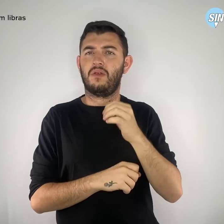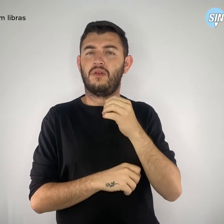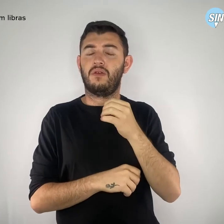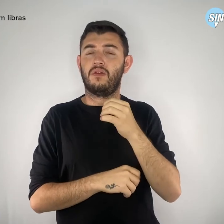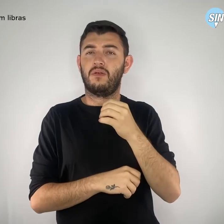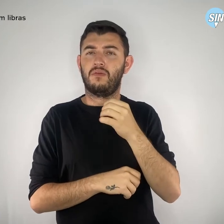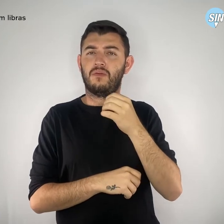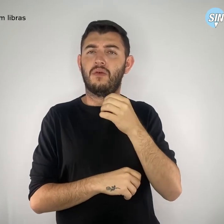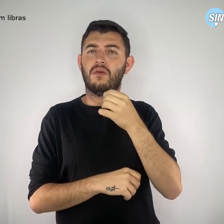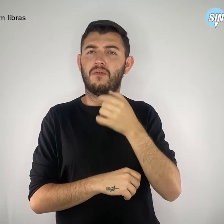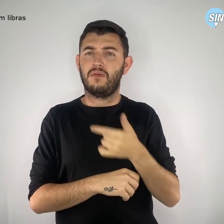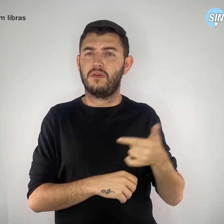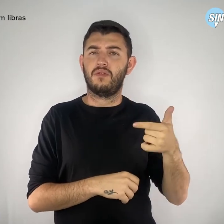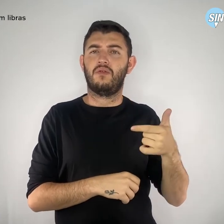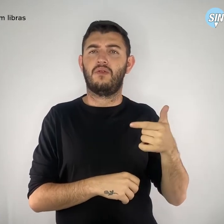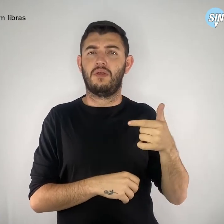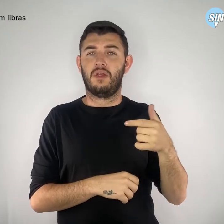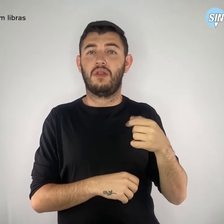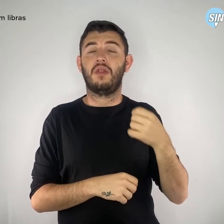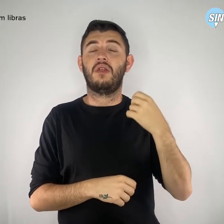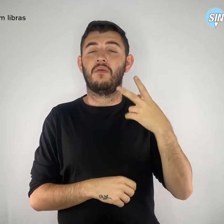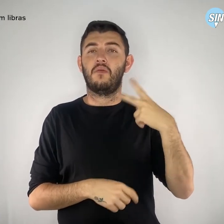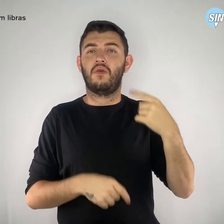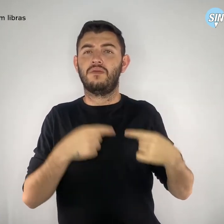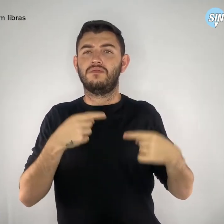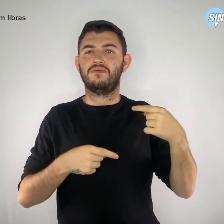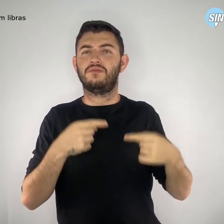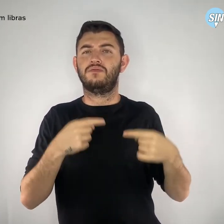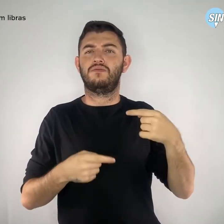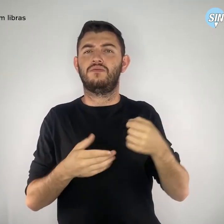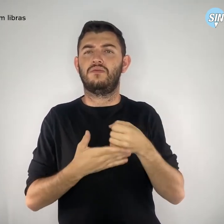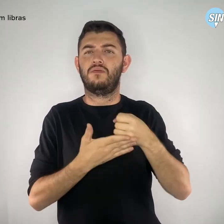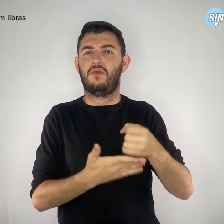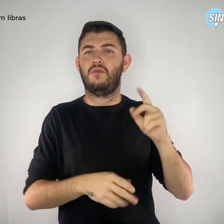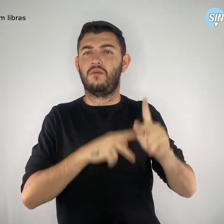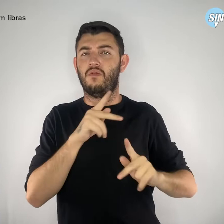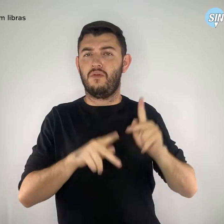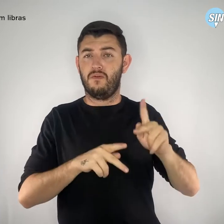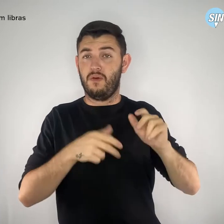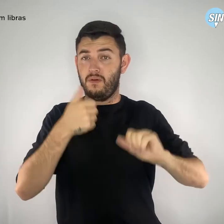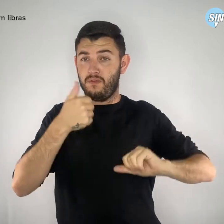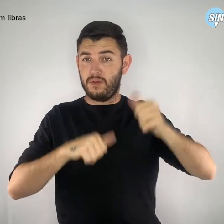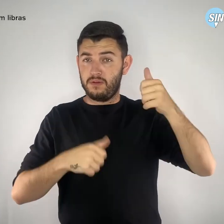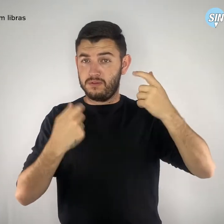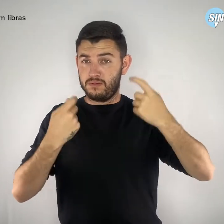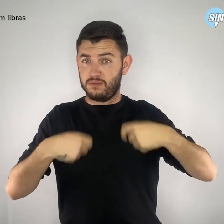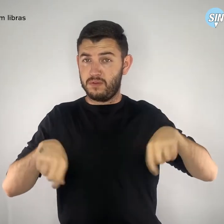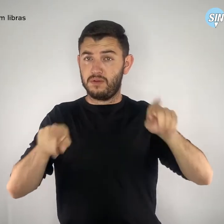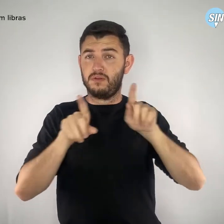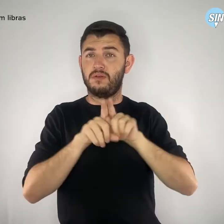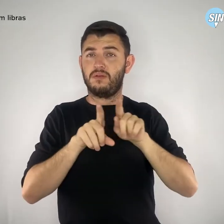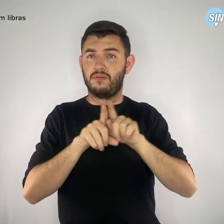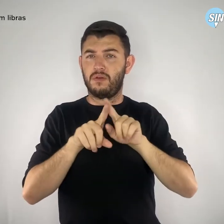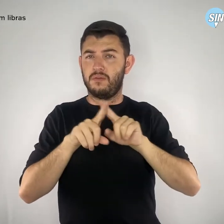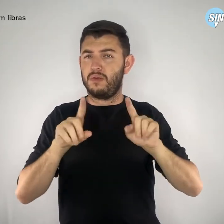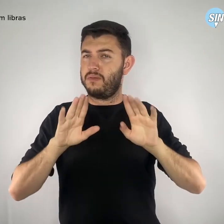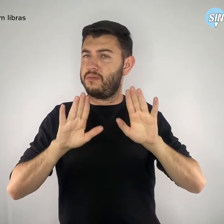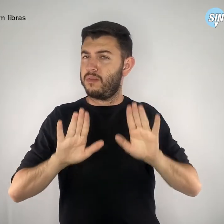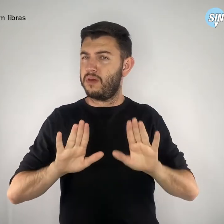afirmativas precisa passar por uma revisão. Porém, o governo de Jair Bolsonaro não